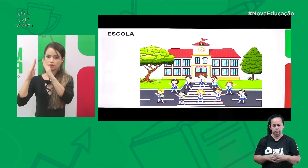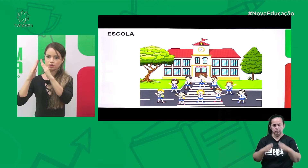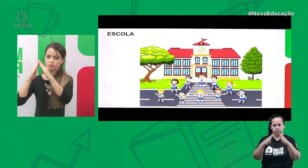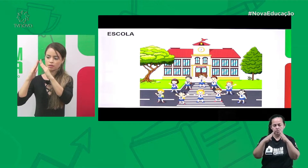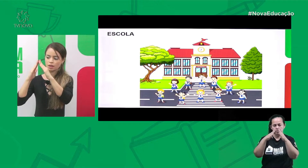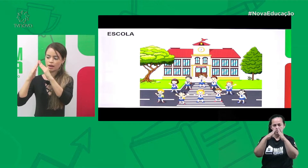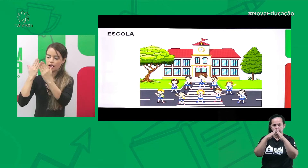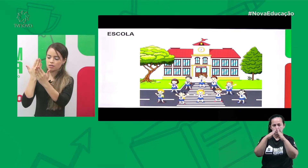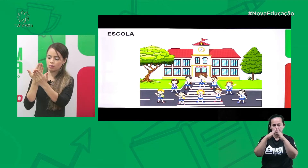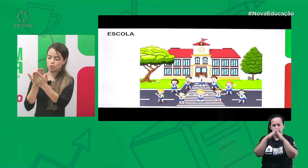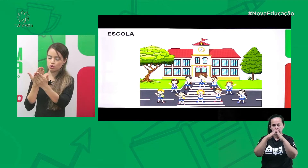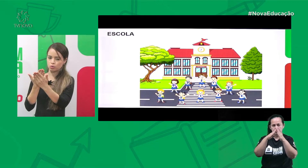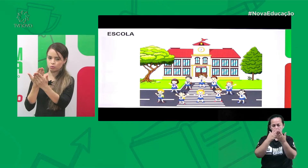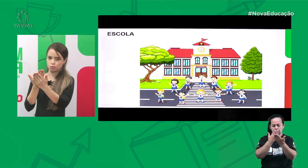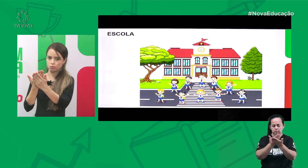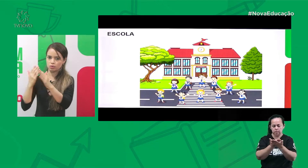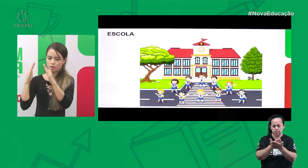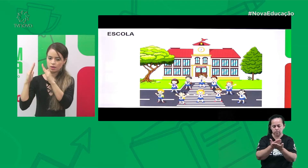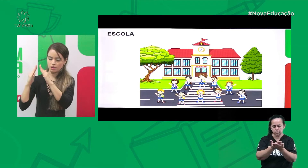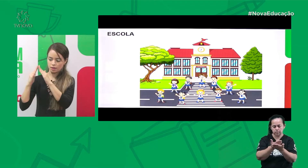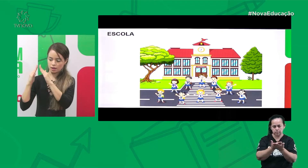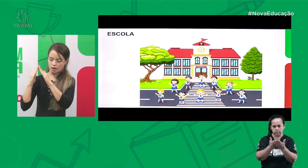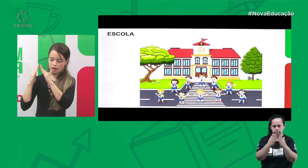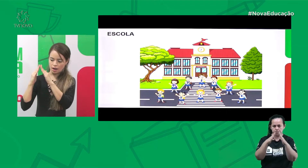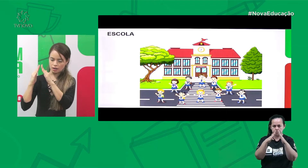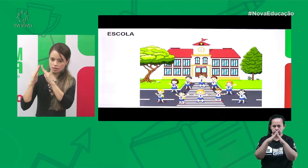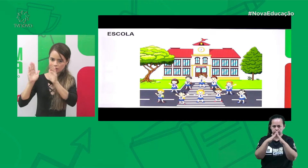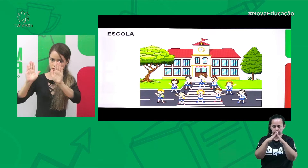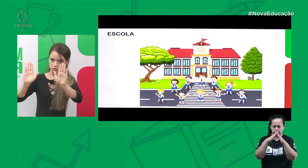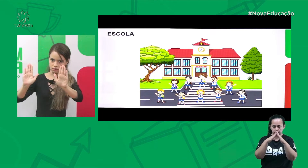Escola, que é a casa do estudo.